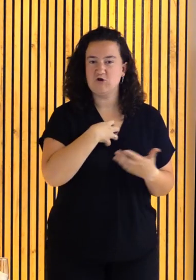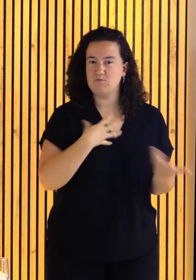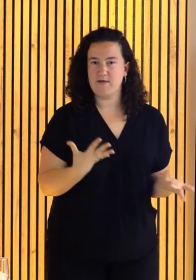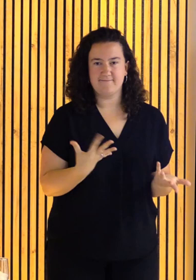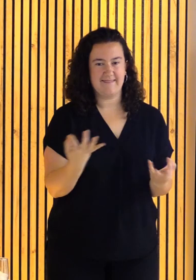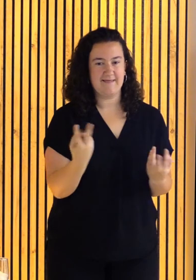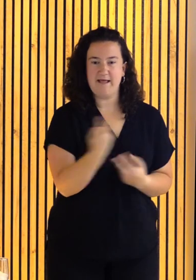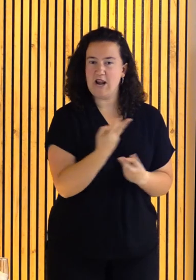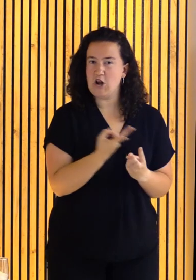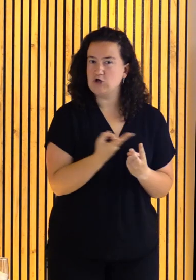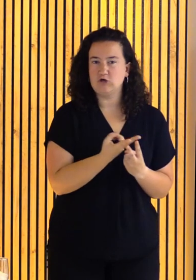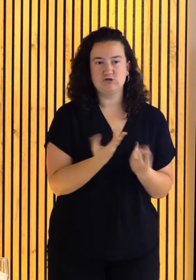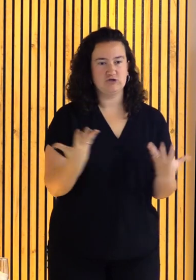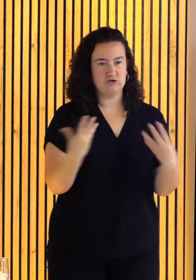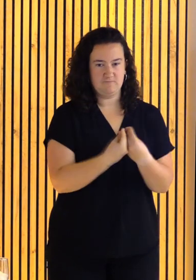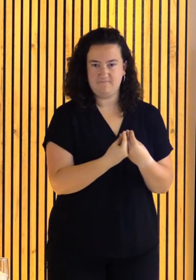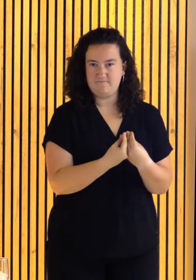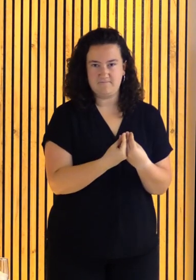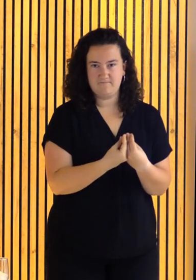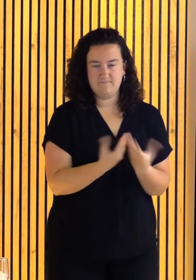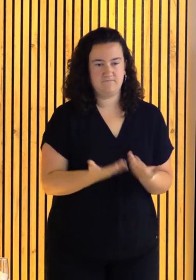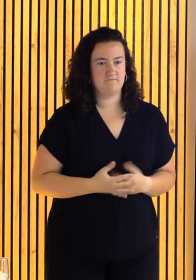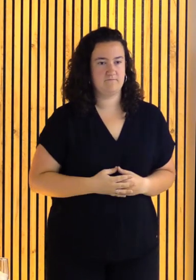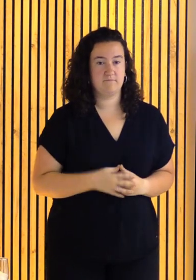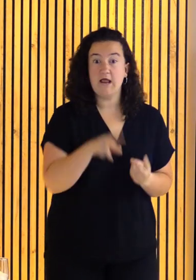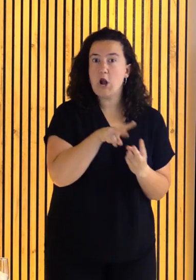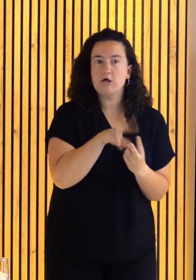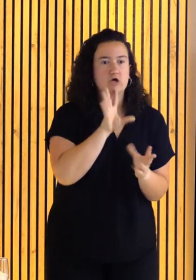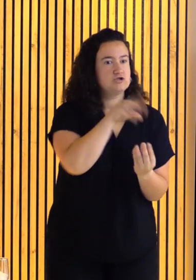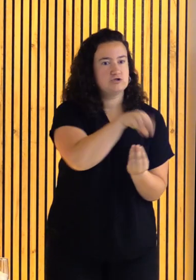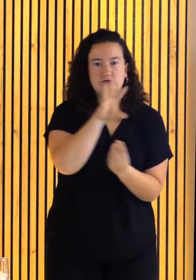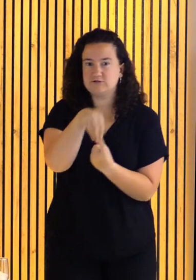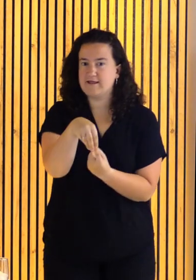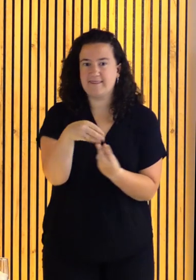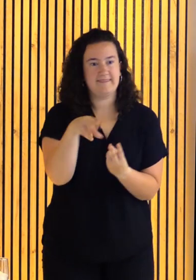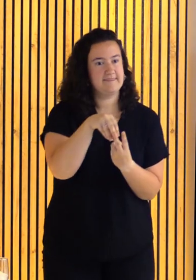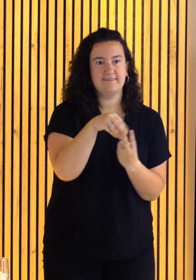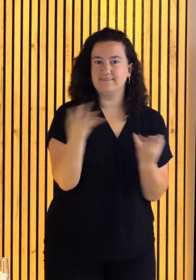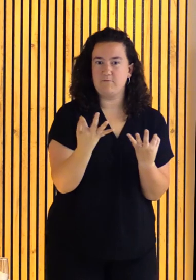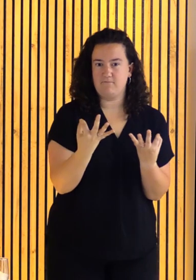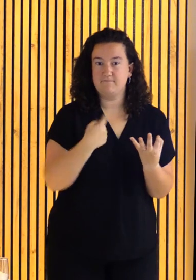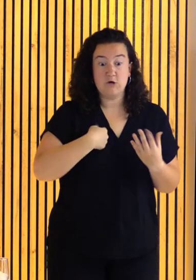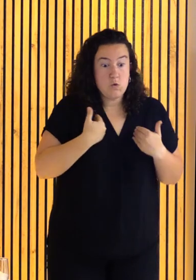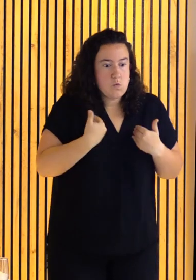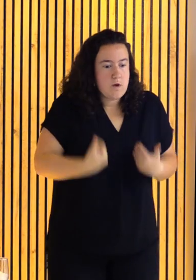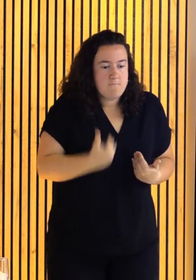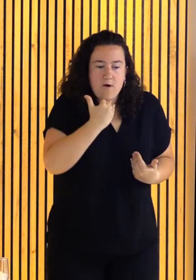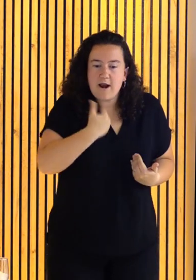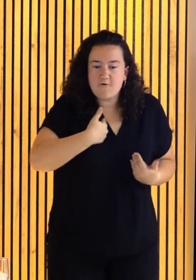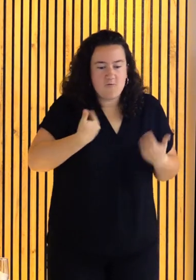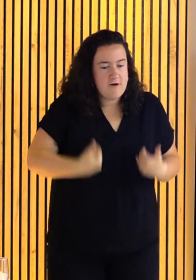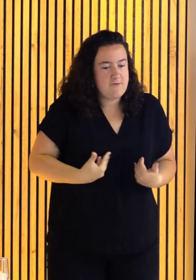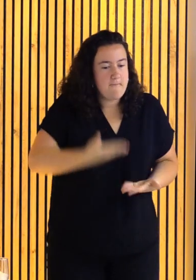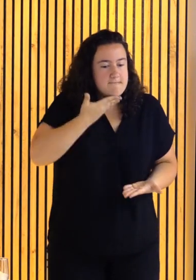gauza bati edo besteari ez esateko, bietan egon behar dut. Ez da, gorputzak eskatzen dian gauza